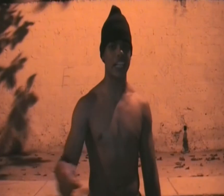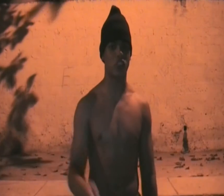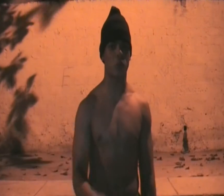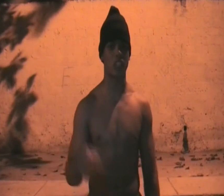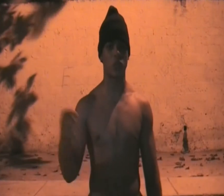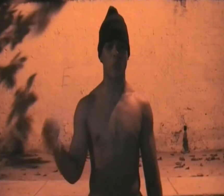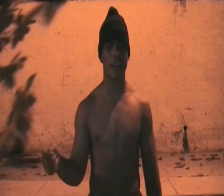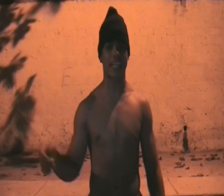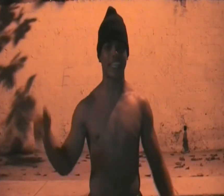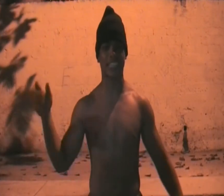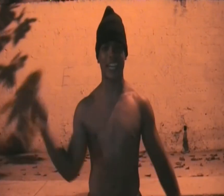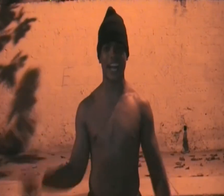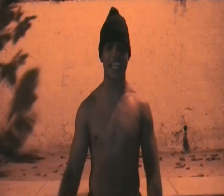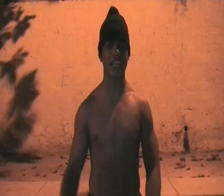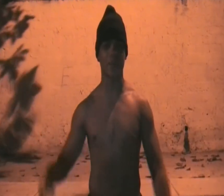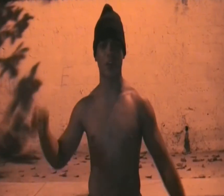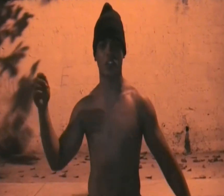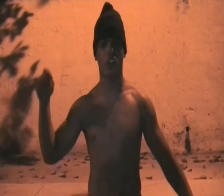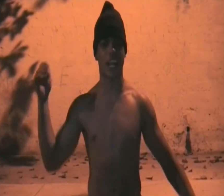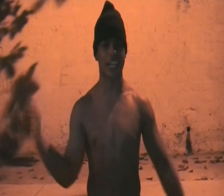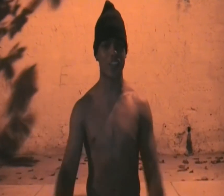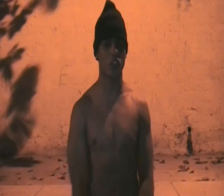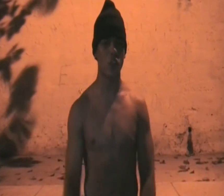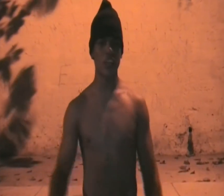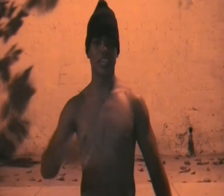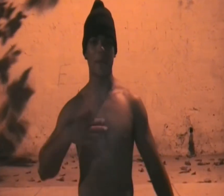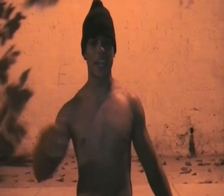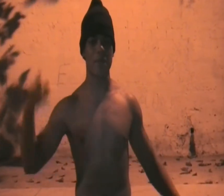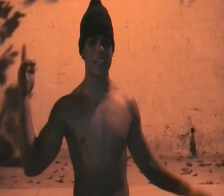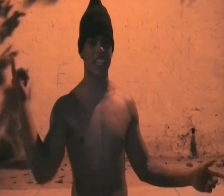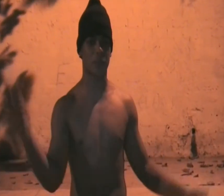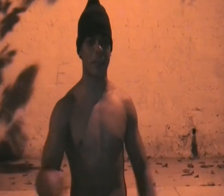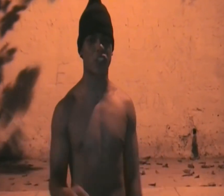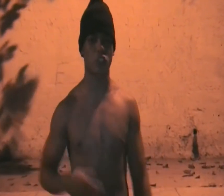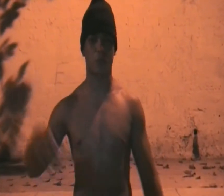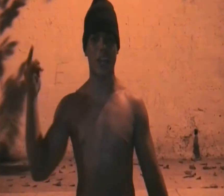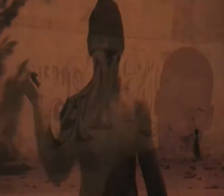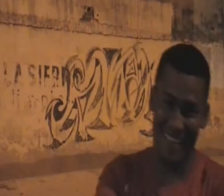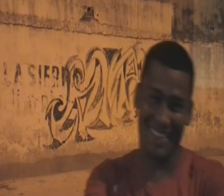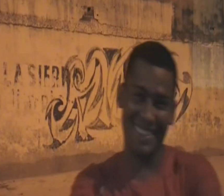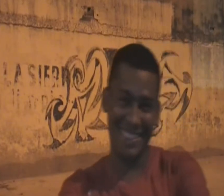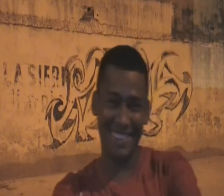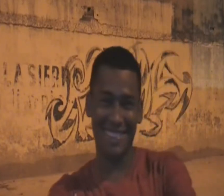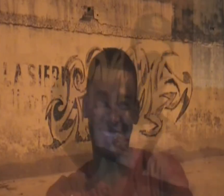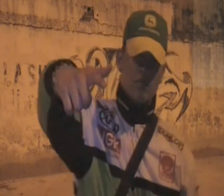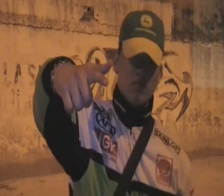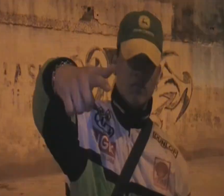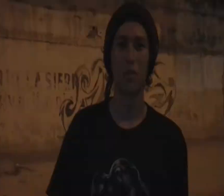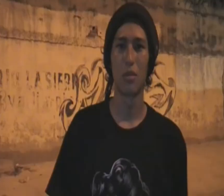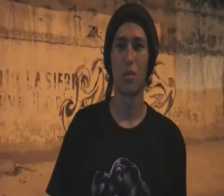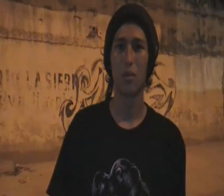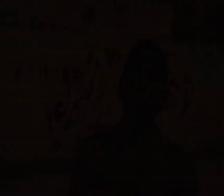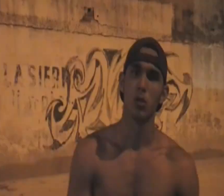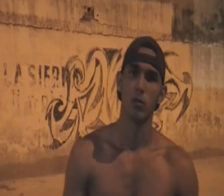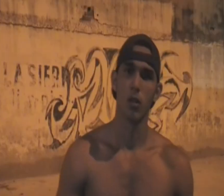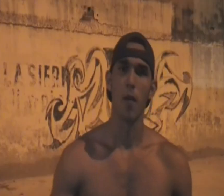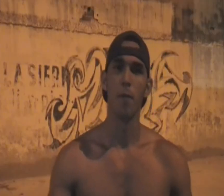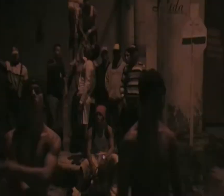reales como del Guapiare, Cajanare y Puerto Carreño. También mi respeto para los galeños, paisarros y costeños.